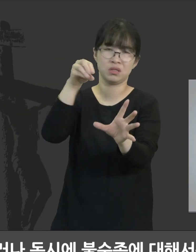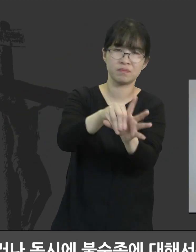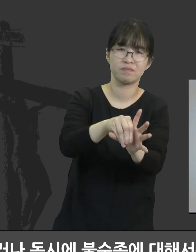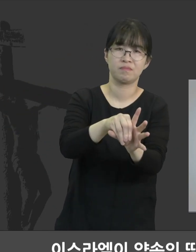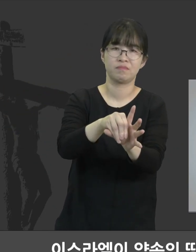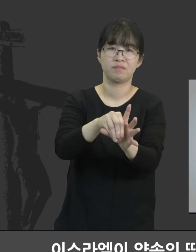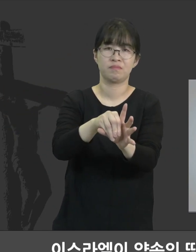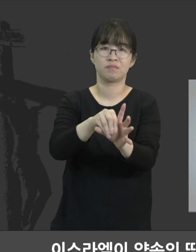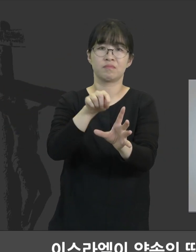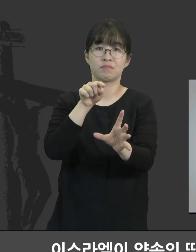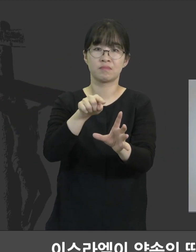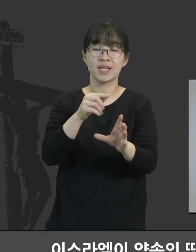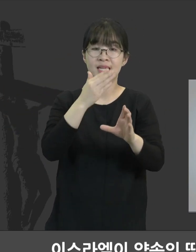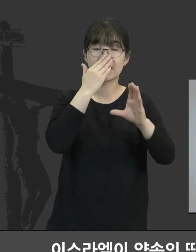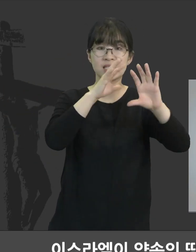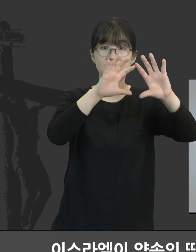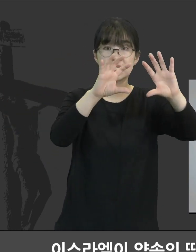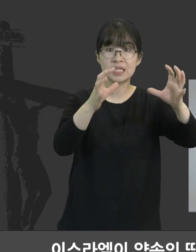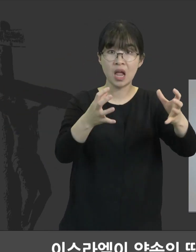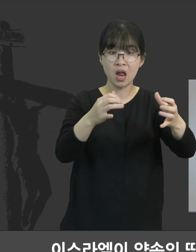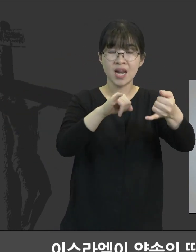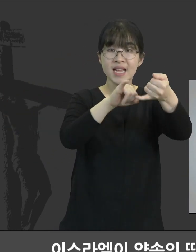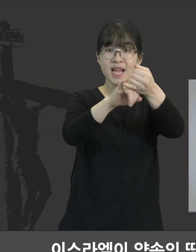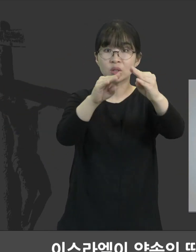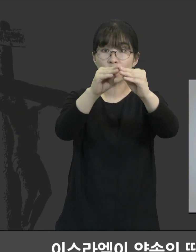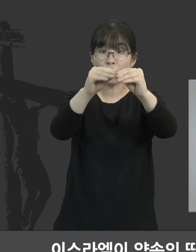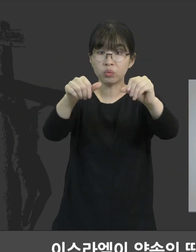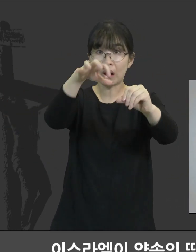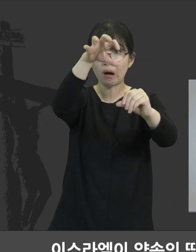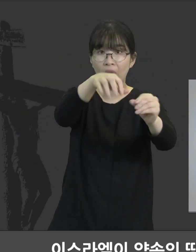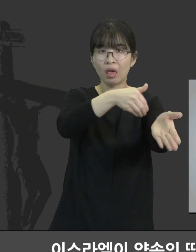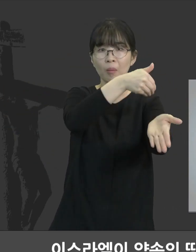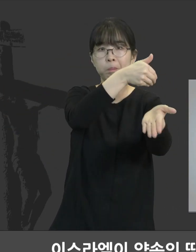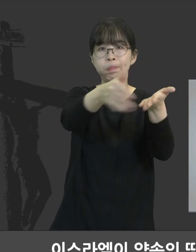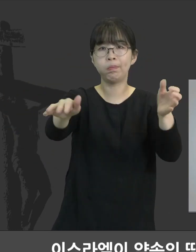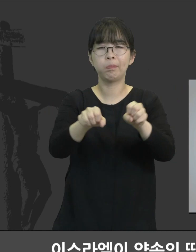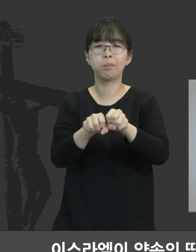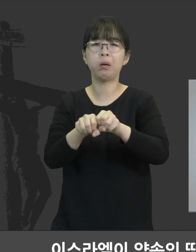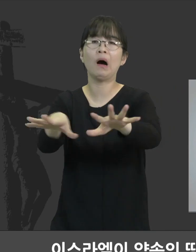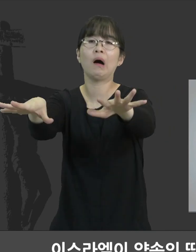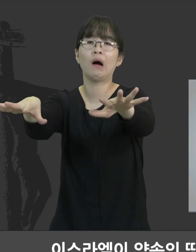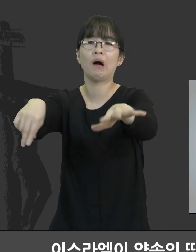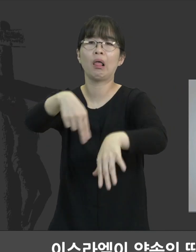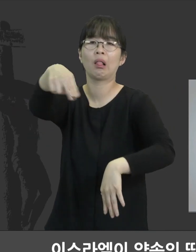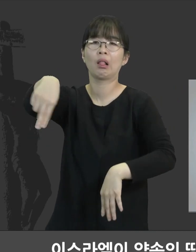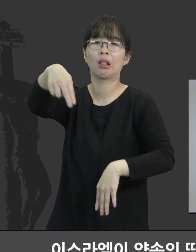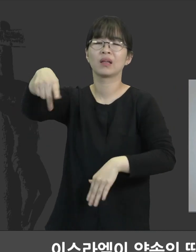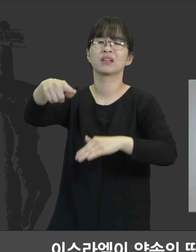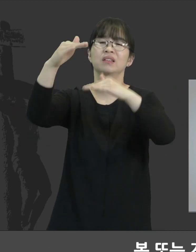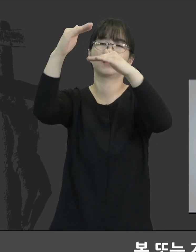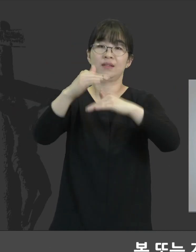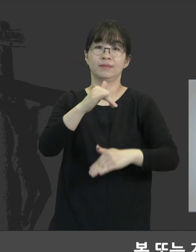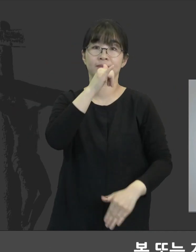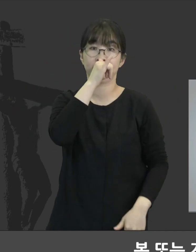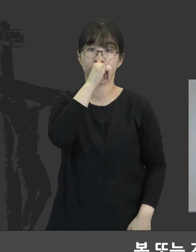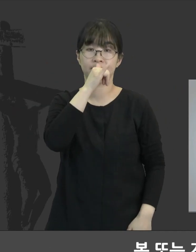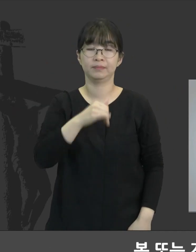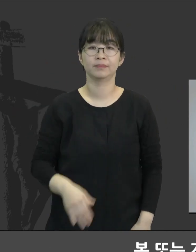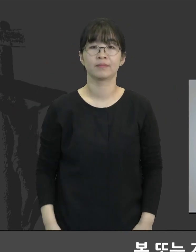포함하고 이스라엘이 약속의 땅에서 쫓겨난 채 흩어지게 된다는 내용을 담고 있죠. 복 또는